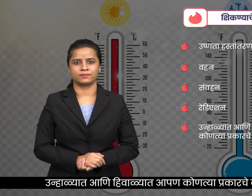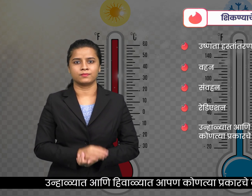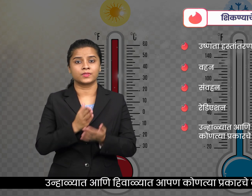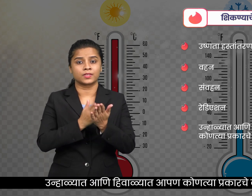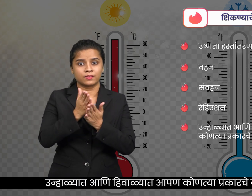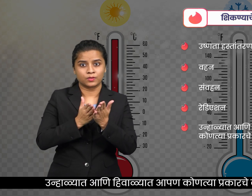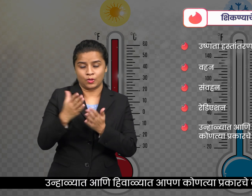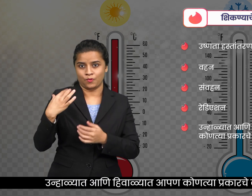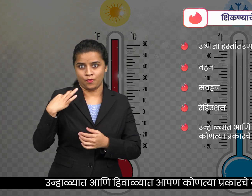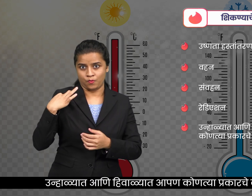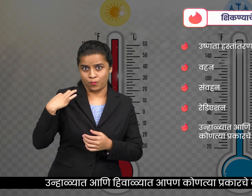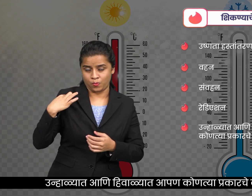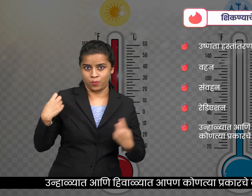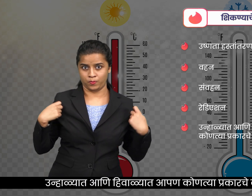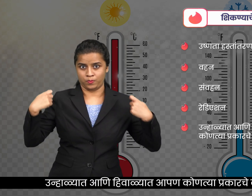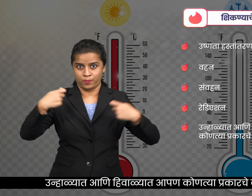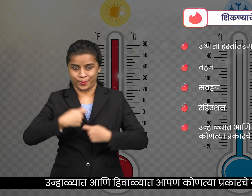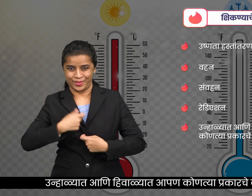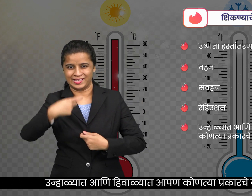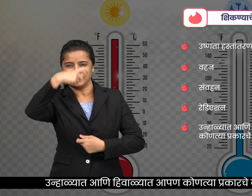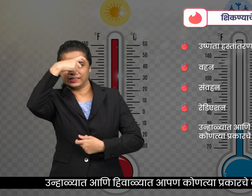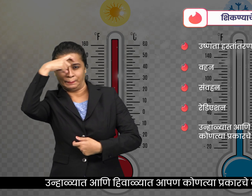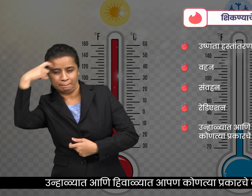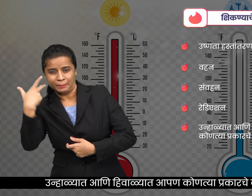उन्हाळ्यात आणि हिवाळ्यात आपण कोणत्या प्रकारचे कपडे घालतो?